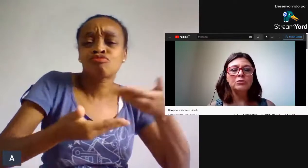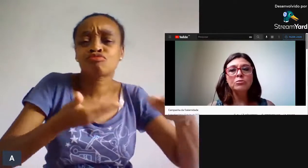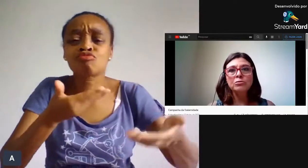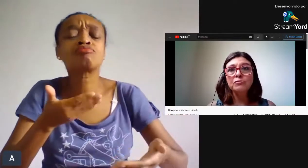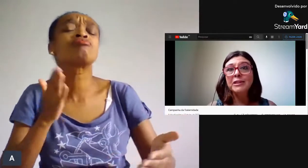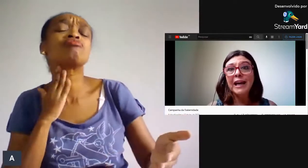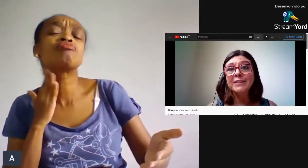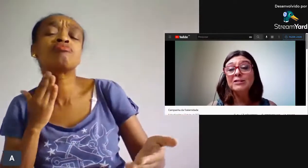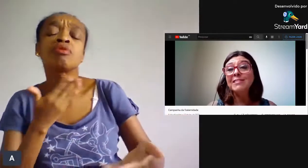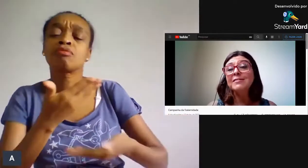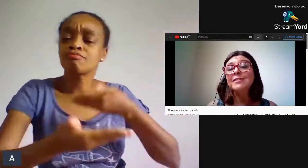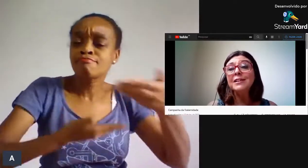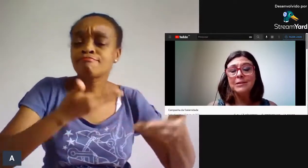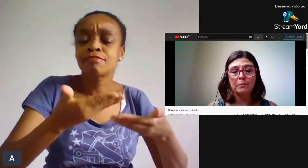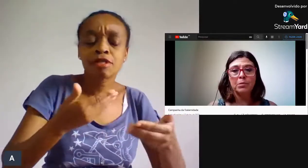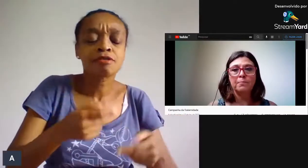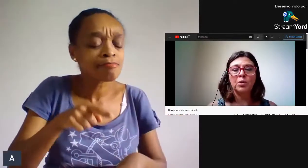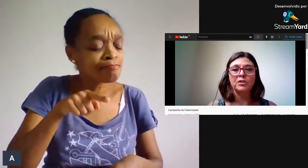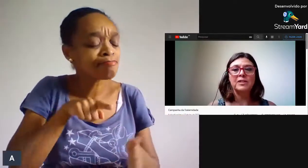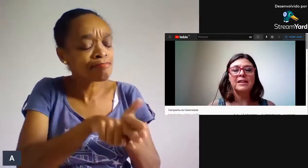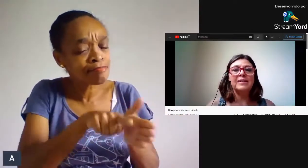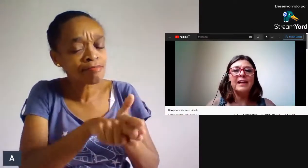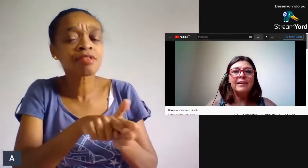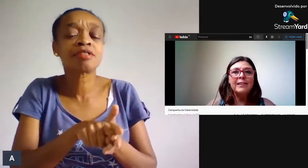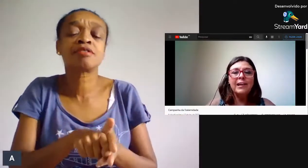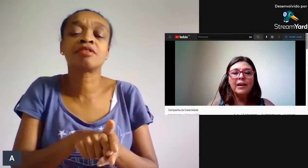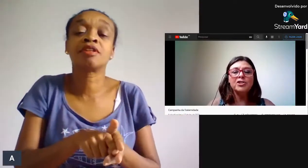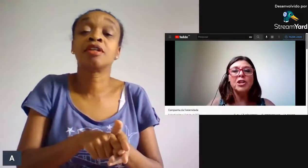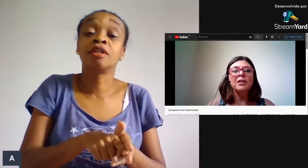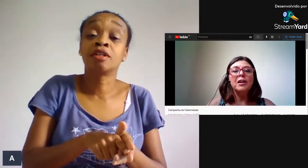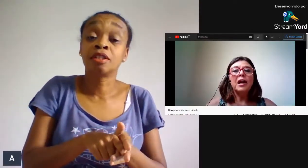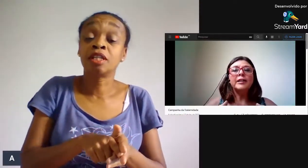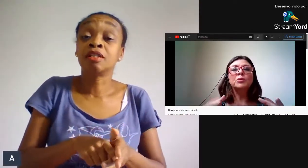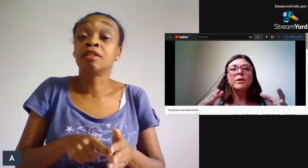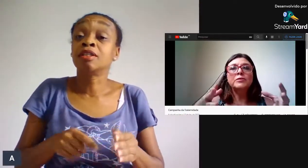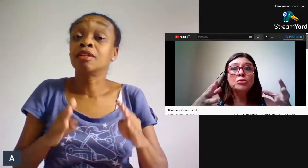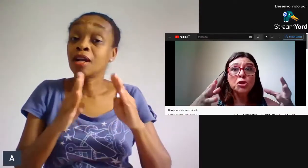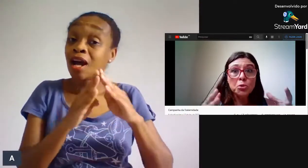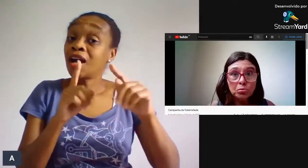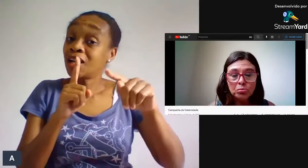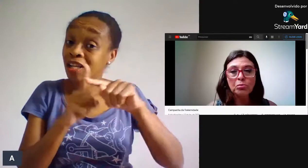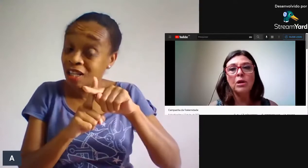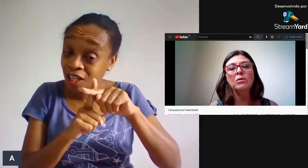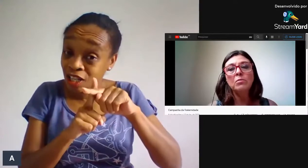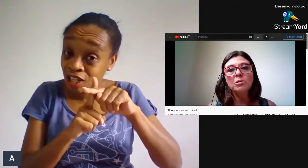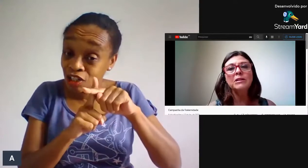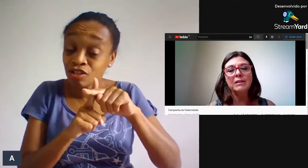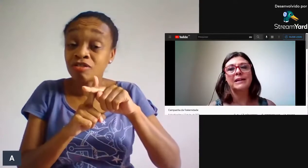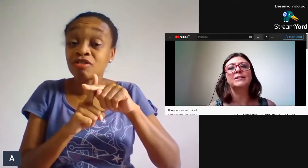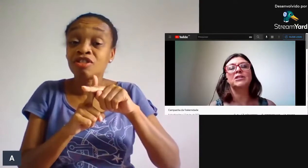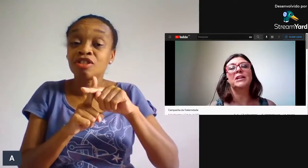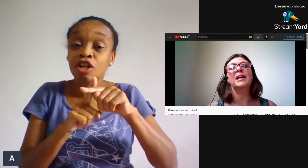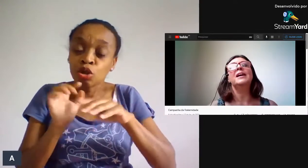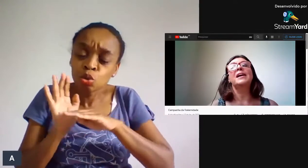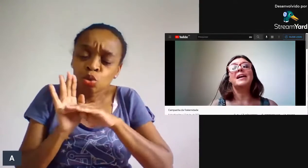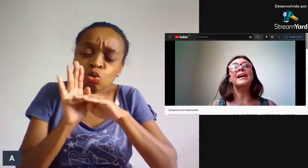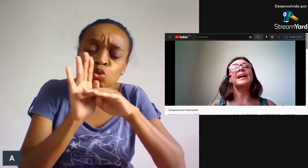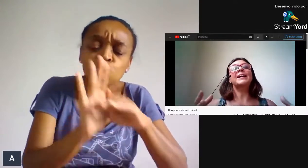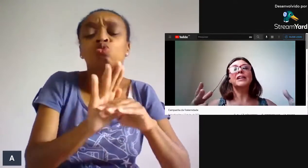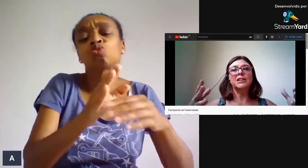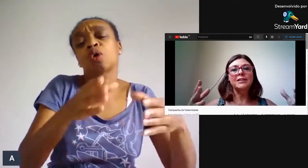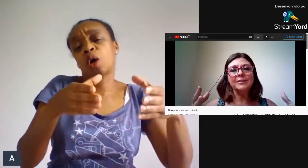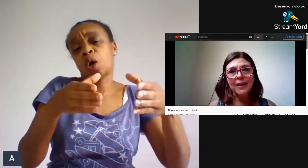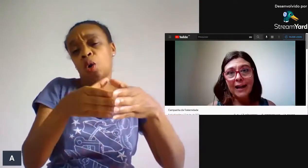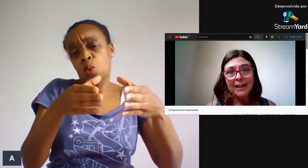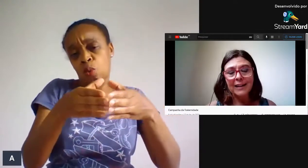novo, né, era tudo novidade, e trazia essa proposta, né, da igreja atuando junto com a comunidade, né? É